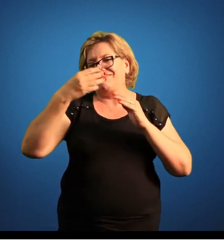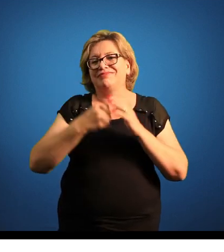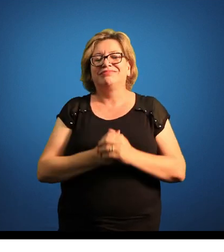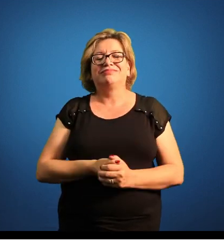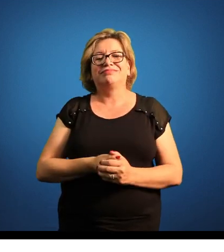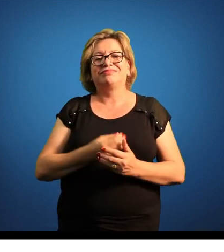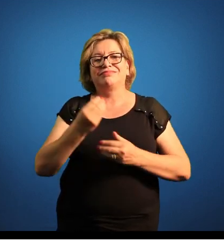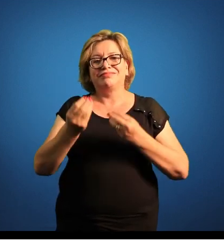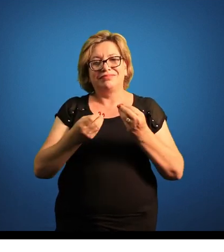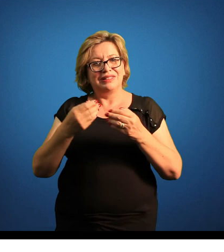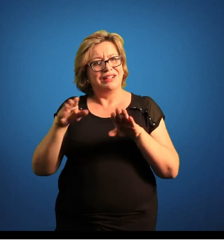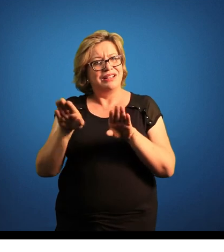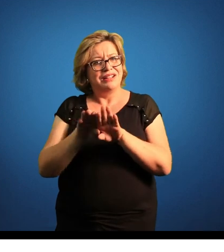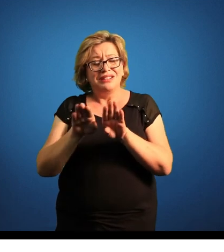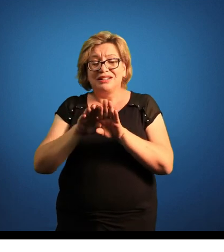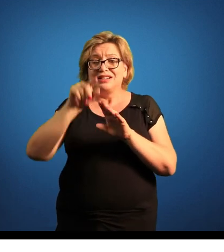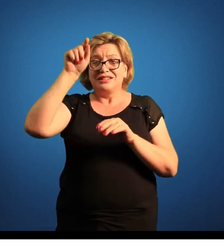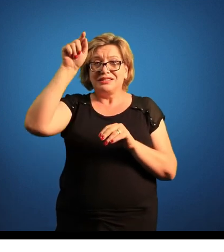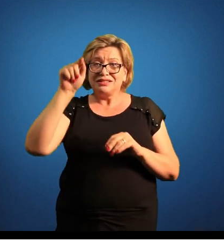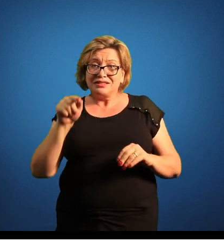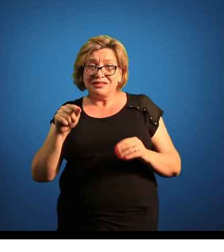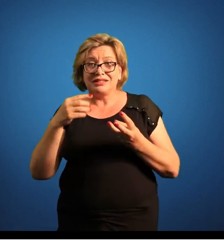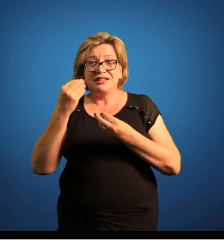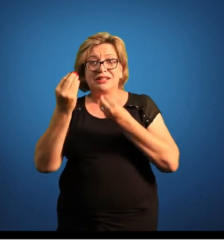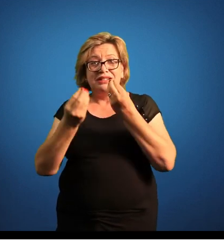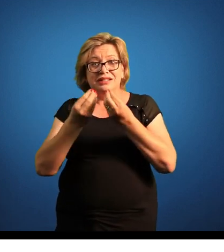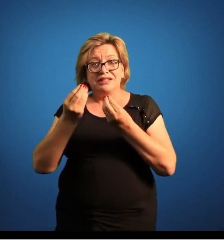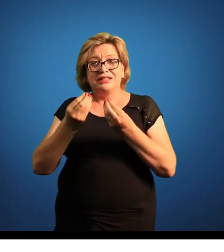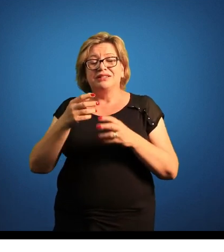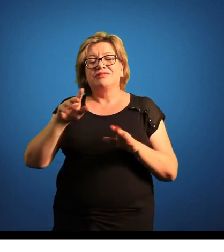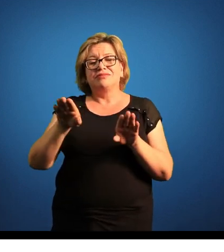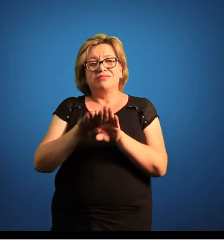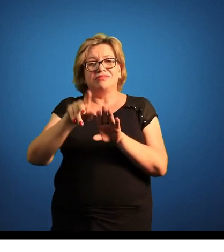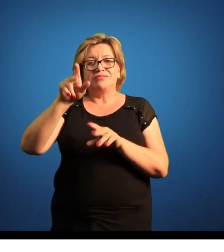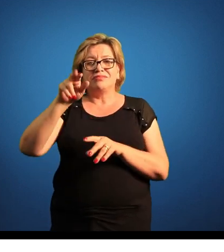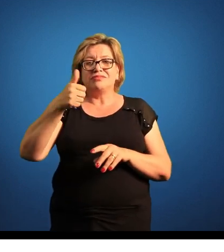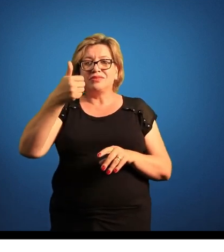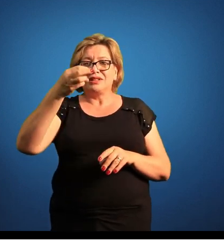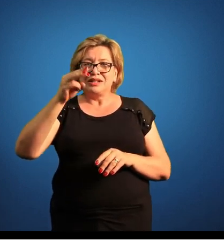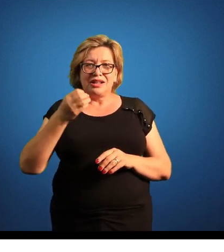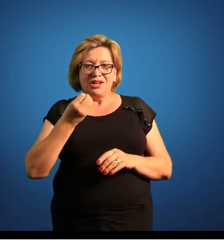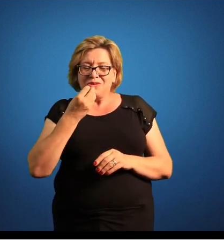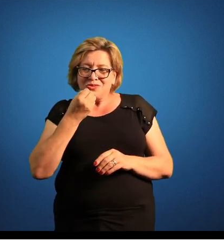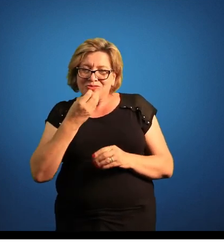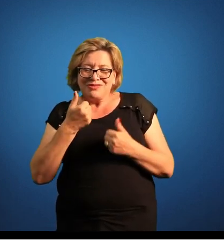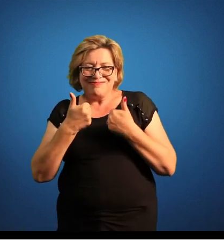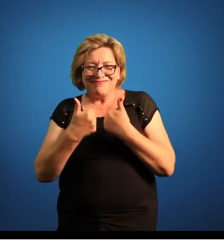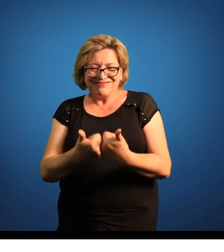3. A mesma interpretação pode ser dada aos 130. Valeu, galera!